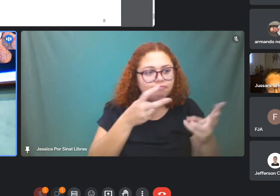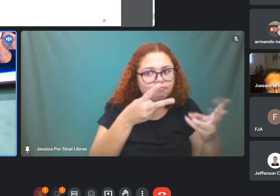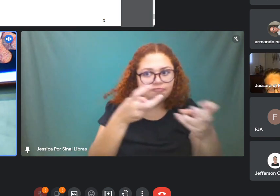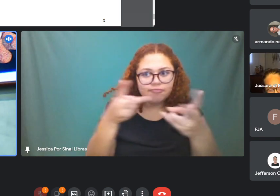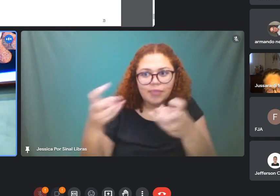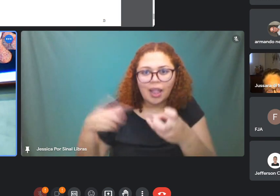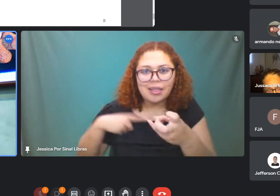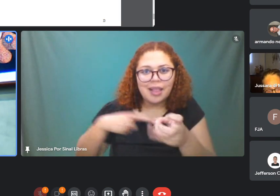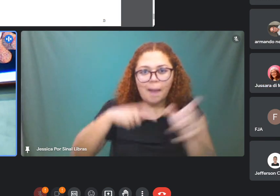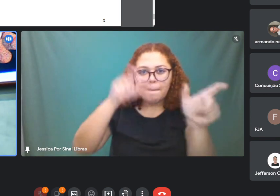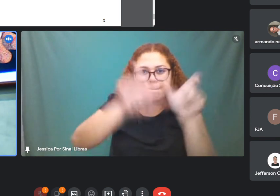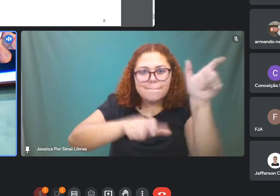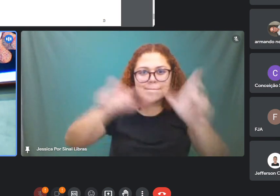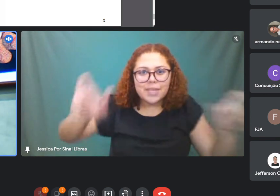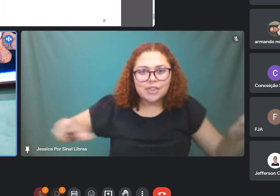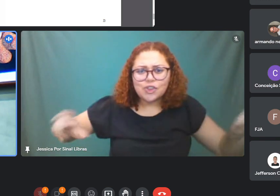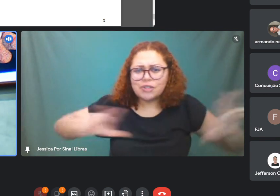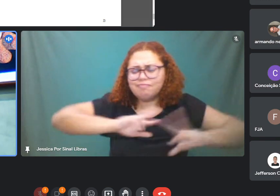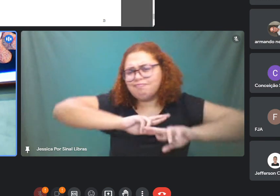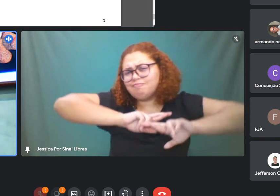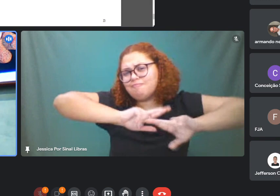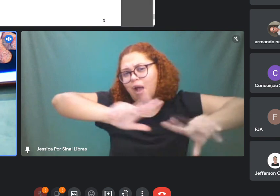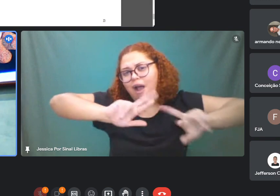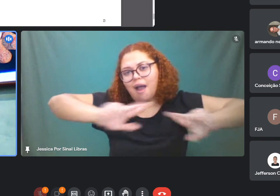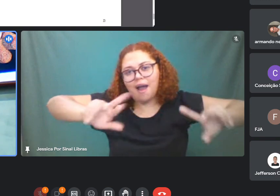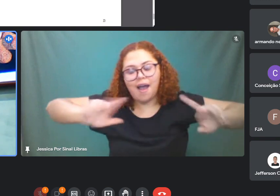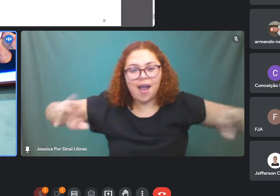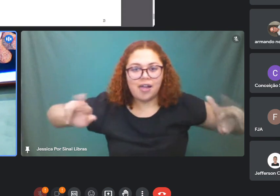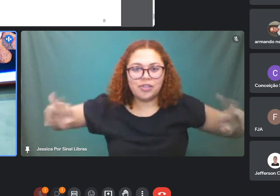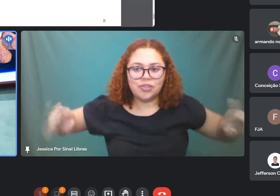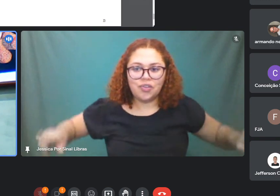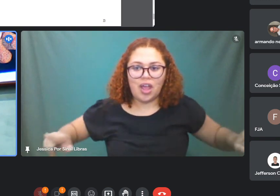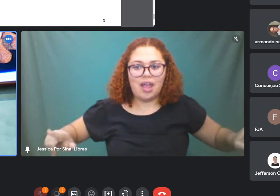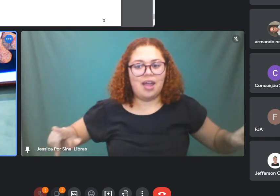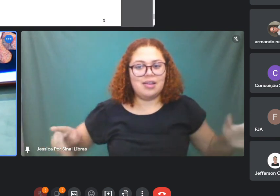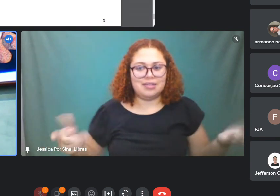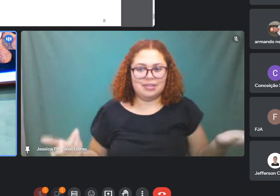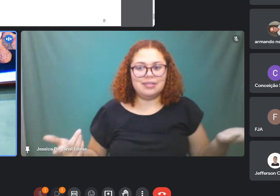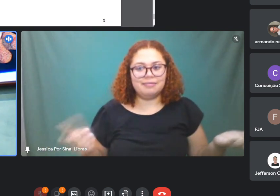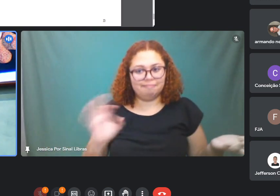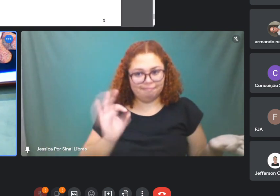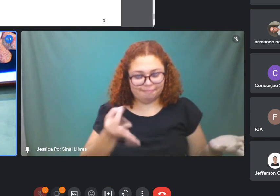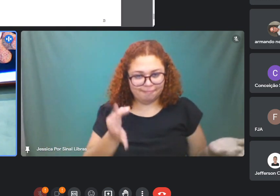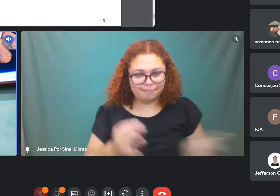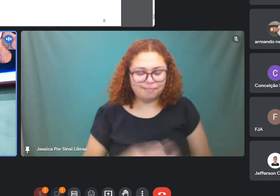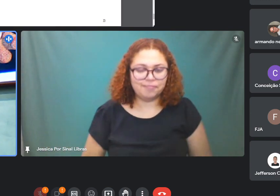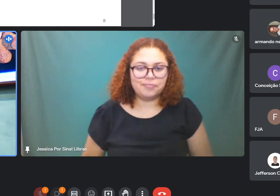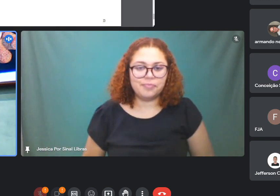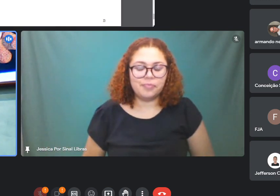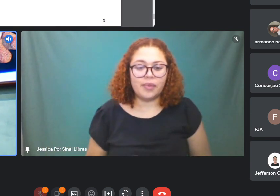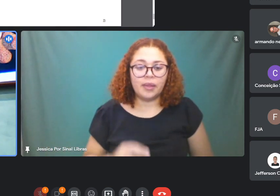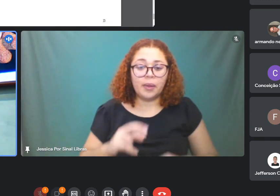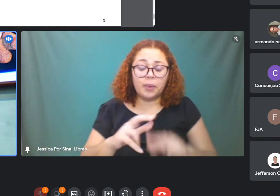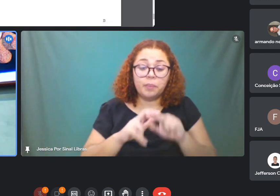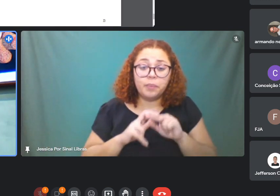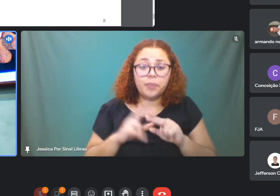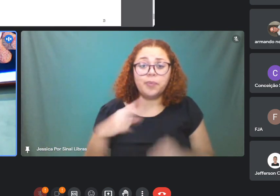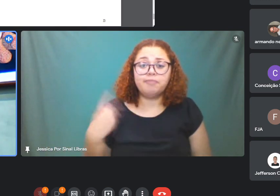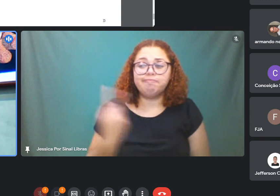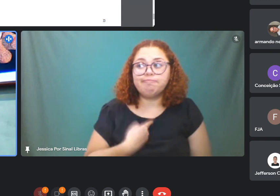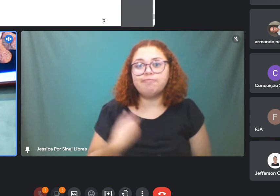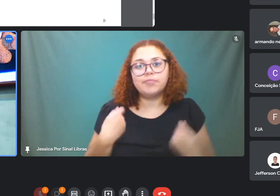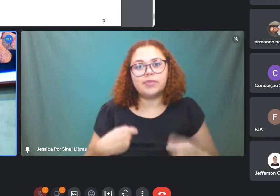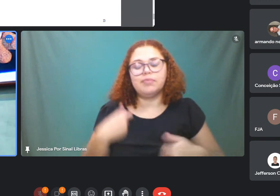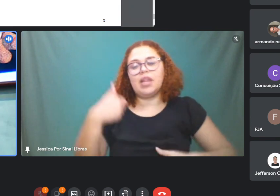de deficiência aproveitando o evento de vocês, tendo acesso a essa oportunidade, né? Então, a gente precisa trabalhar para deixar